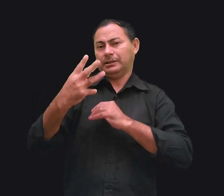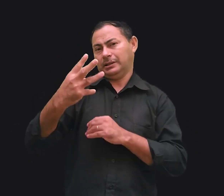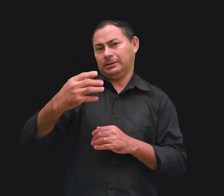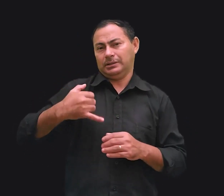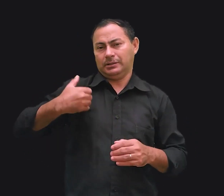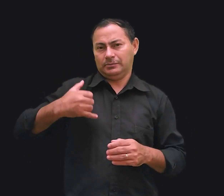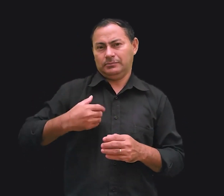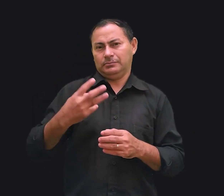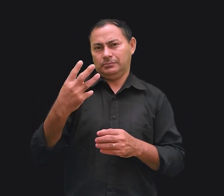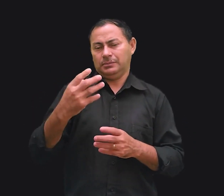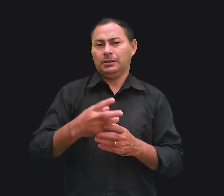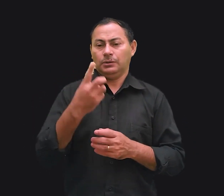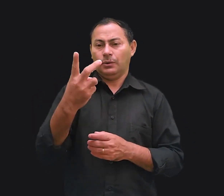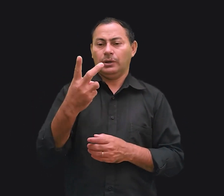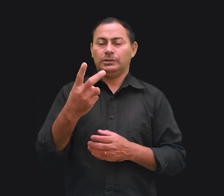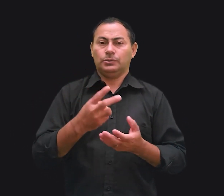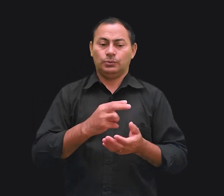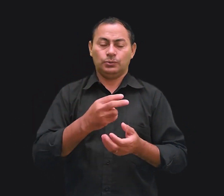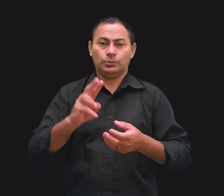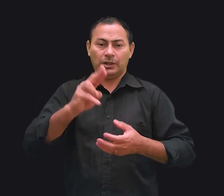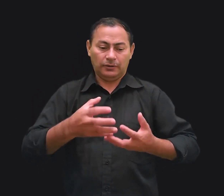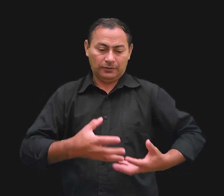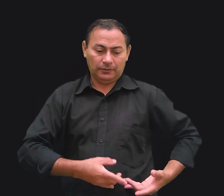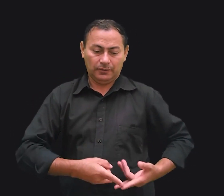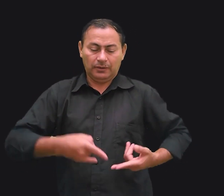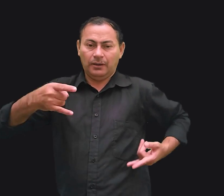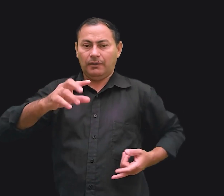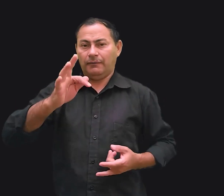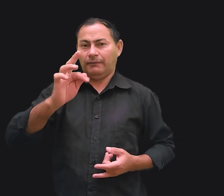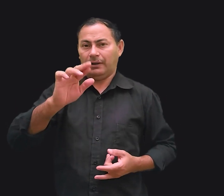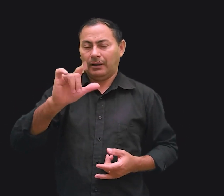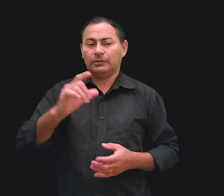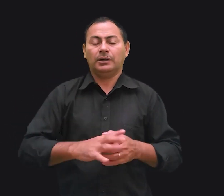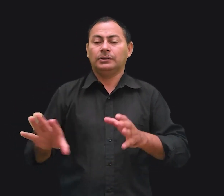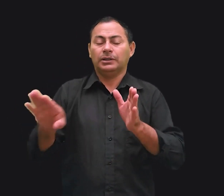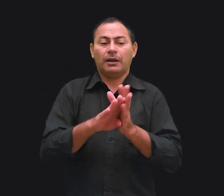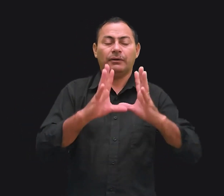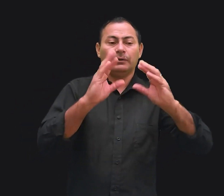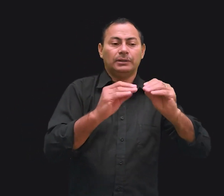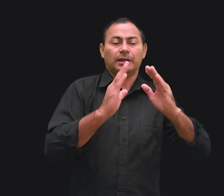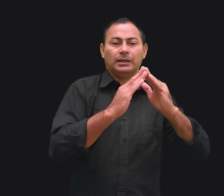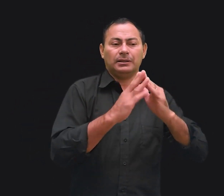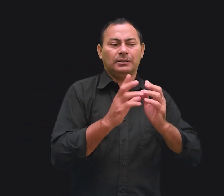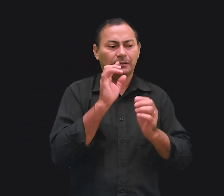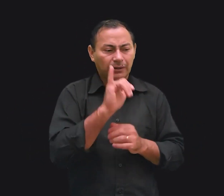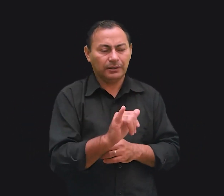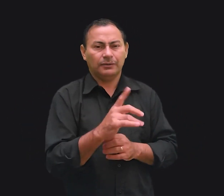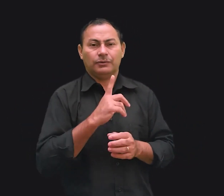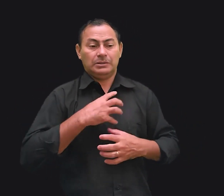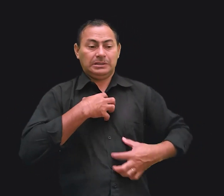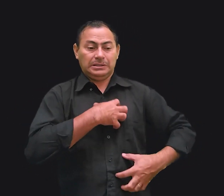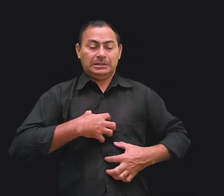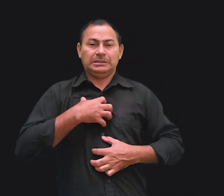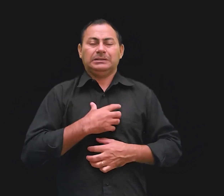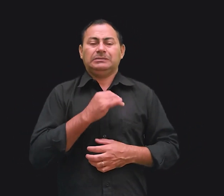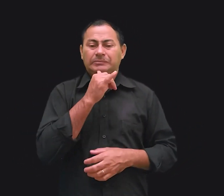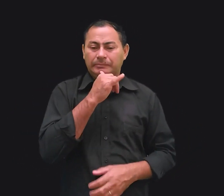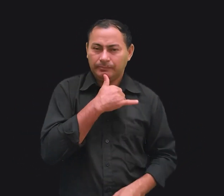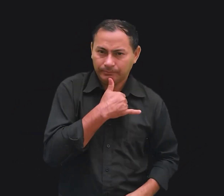inferior a 3 anos, sendo que 2 usavam fraldas. E quando chegava a noite em casa, lá estava ela. Ele ficou com muita raiva e